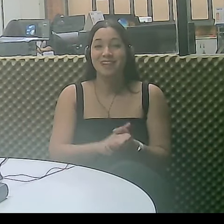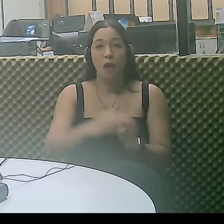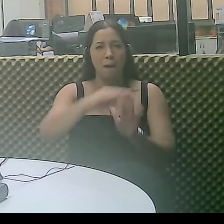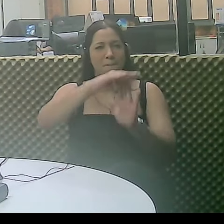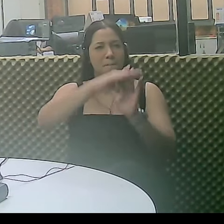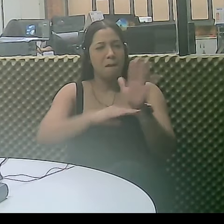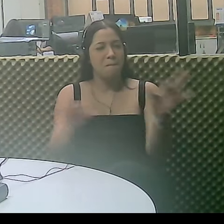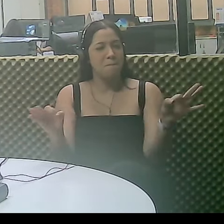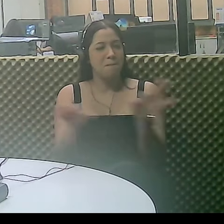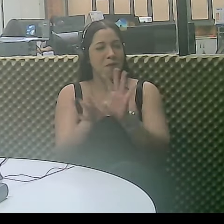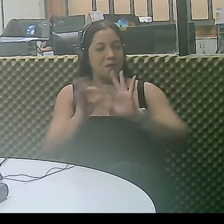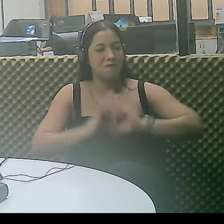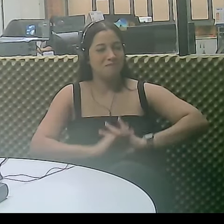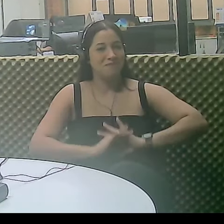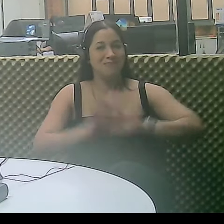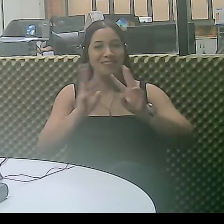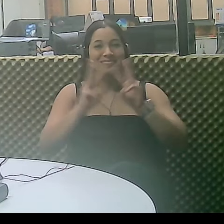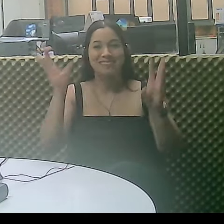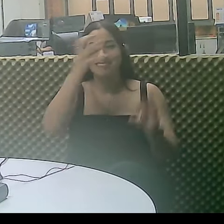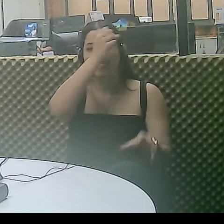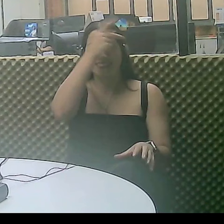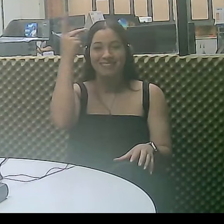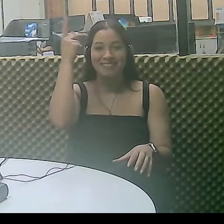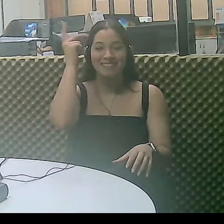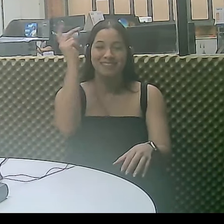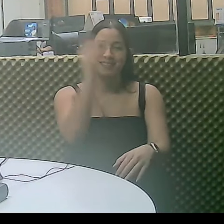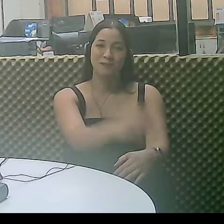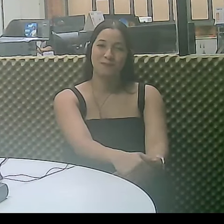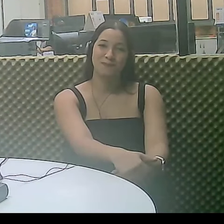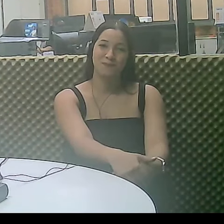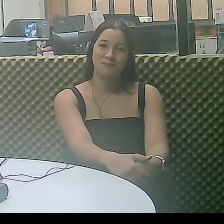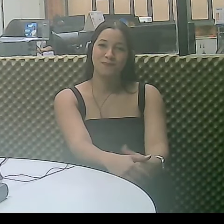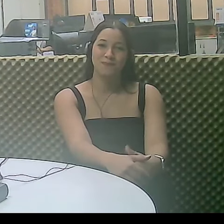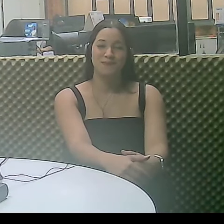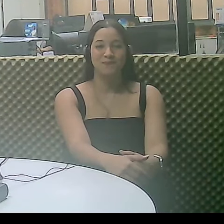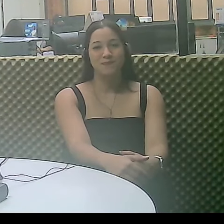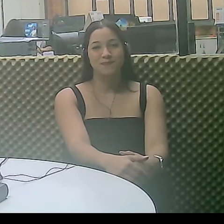lista completa está disponível no portal da Prefeitura.